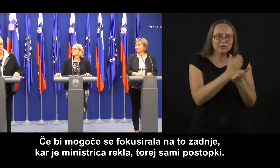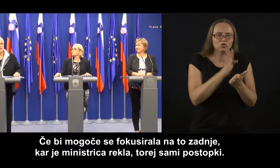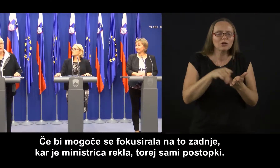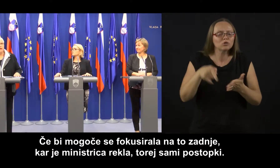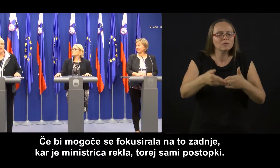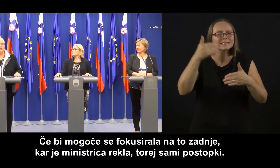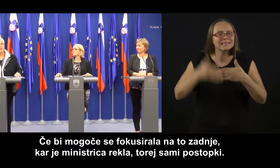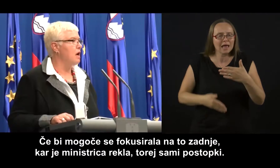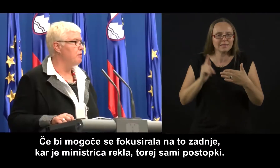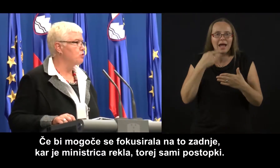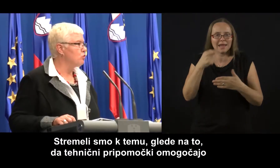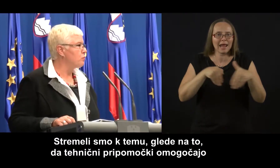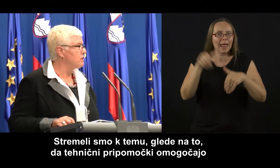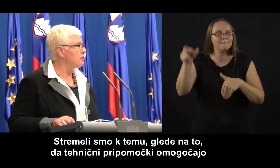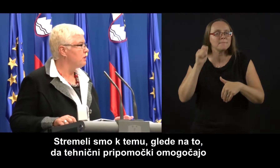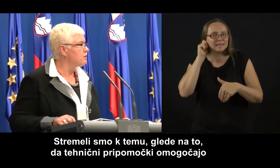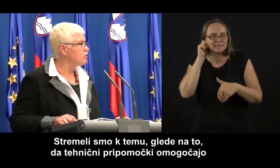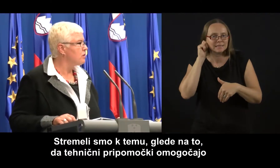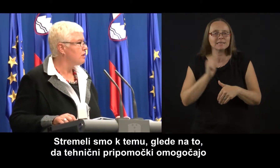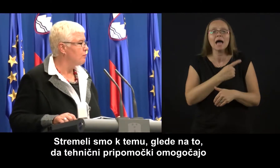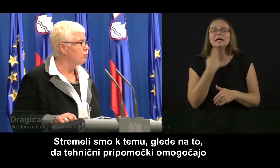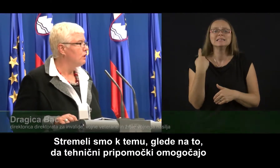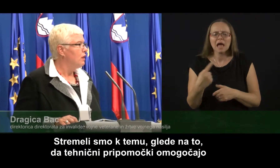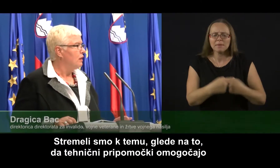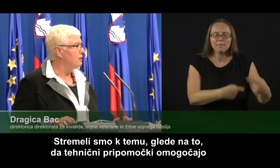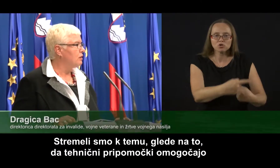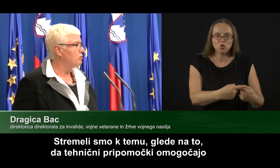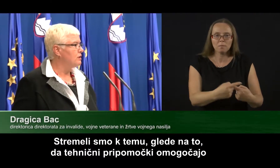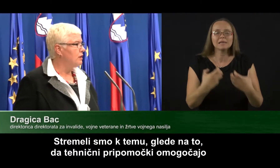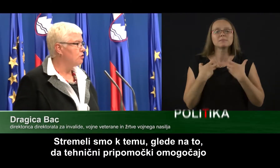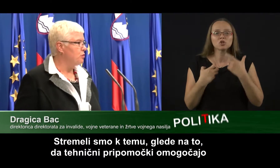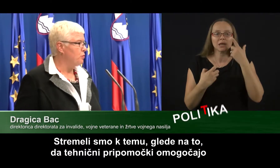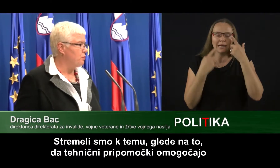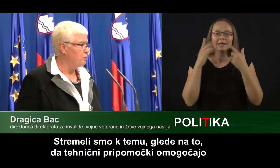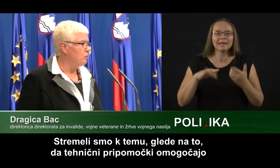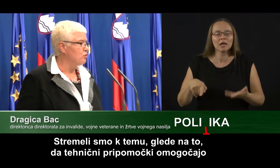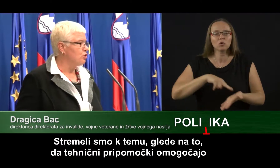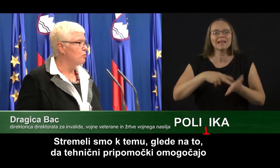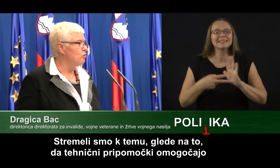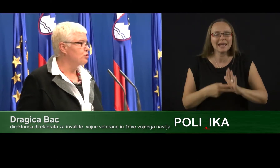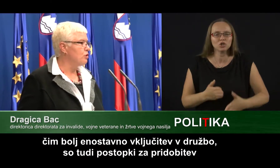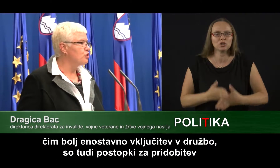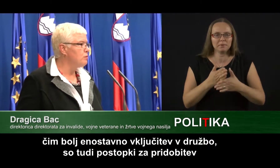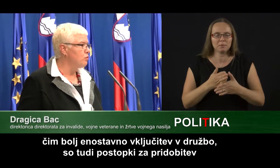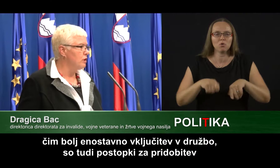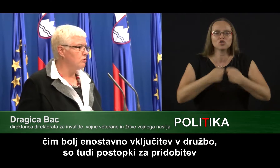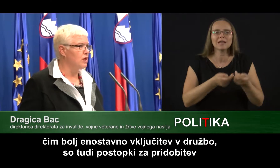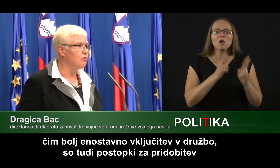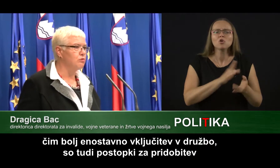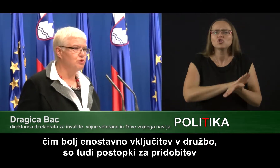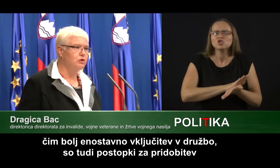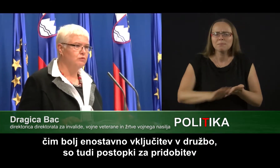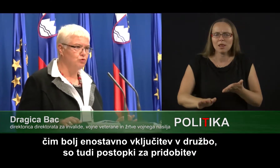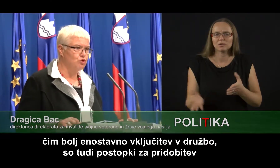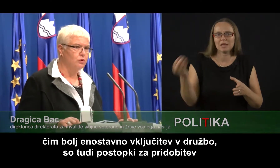kar je ministrica rekla, torej sami postopki. Stremeli smo k temu, glede na to, da tehnični pripomočki omogočajo čim bolj